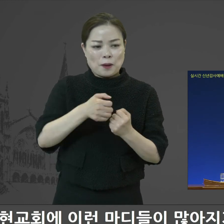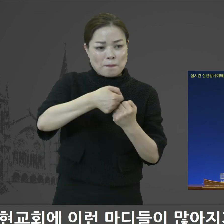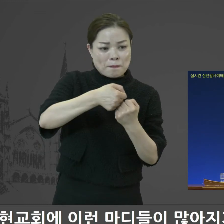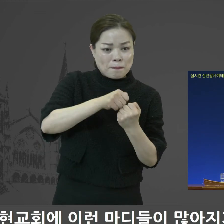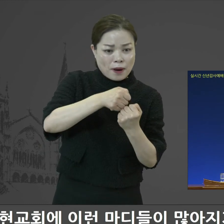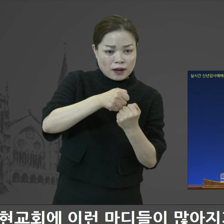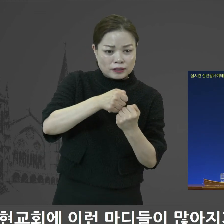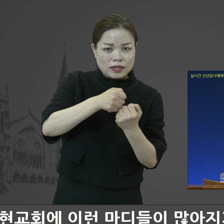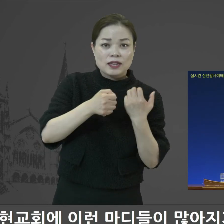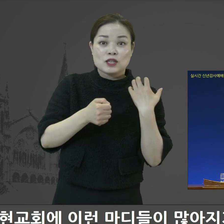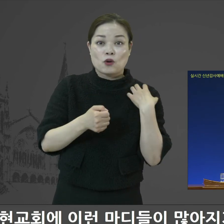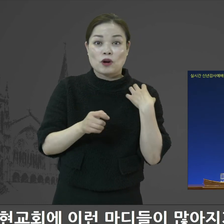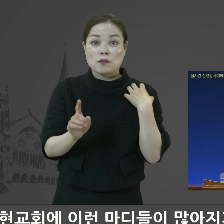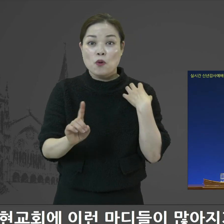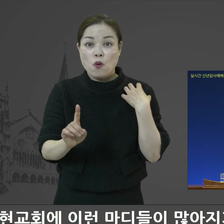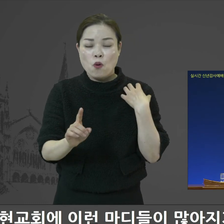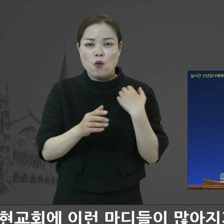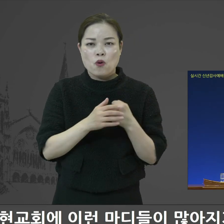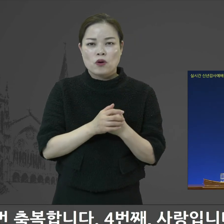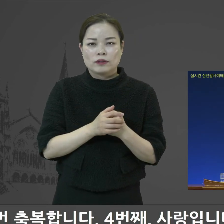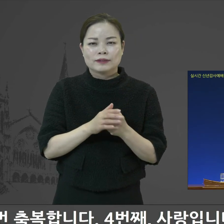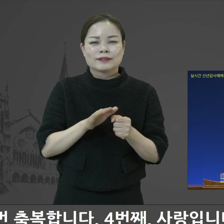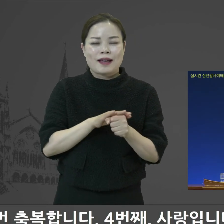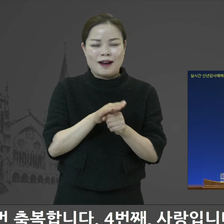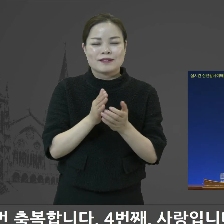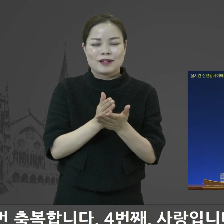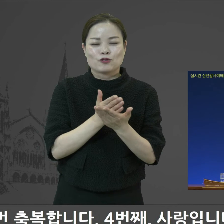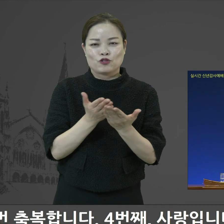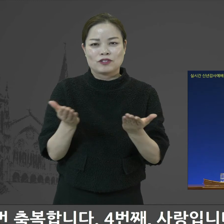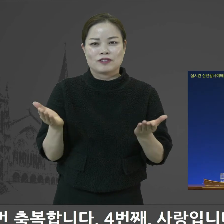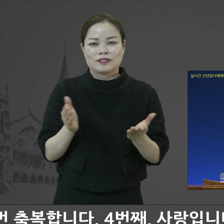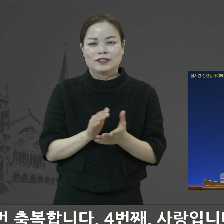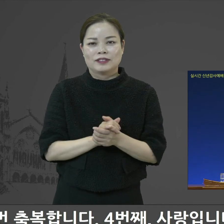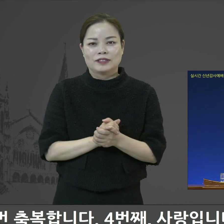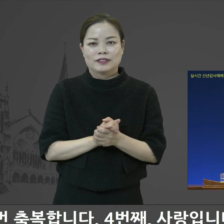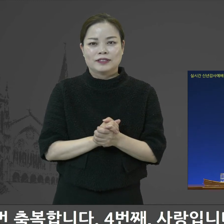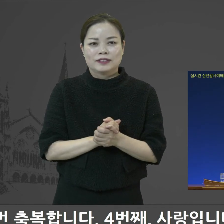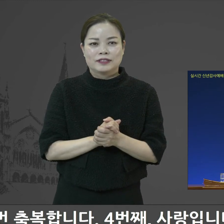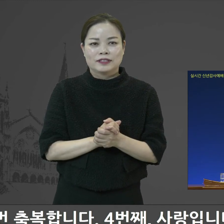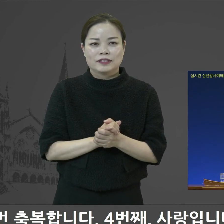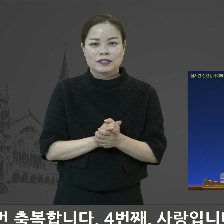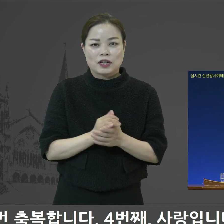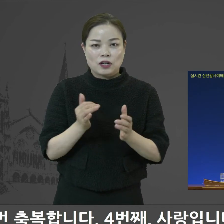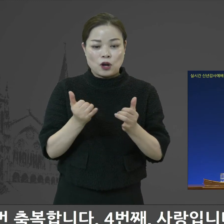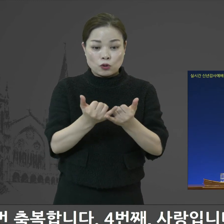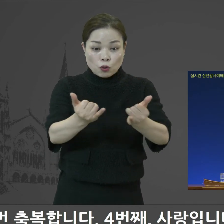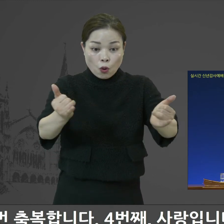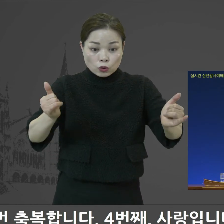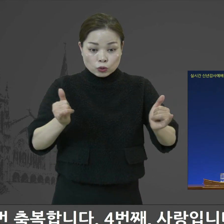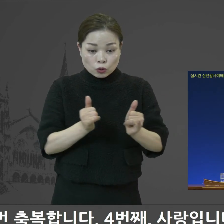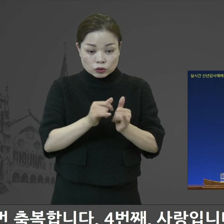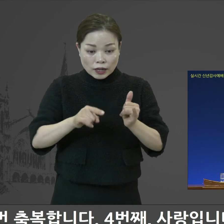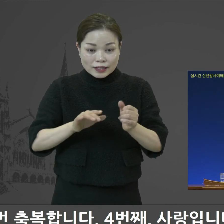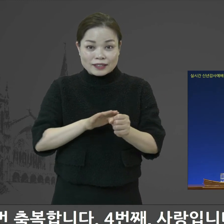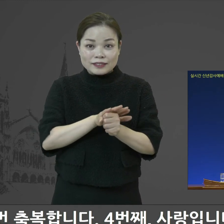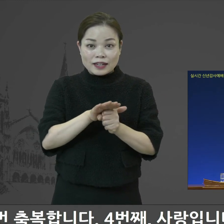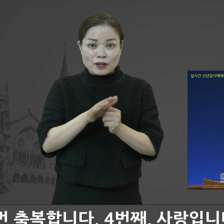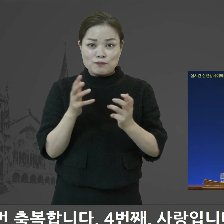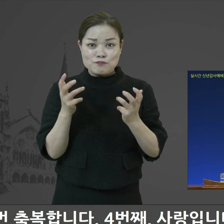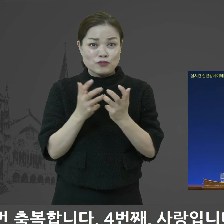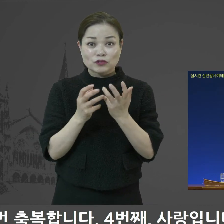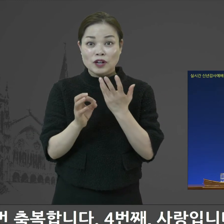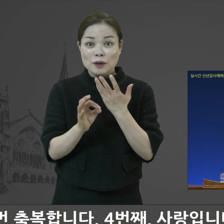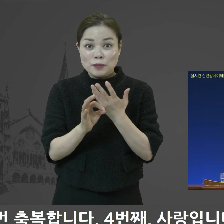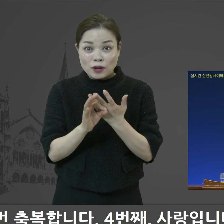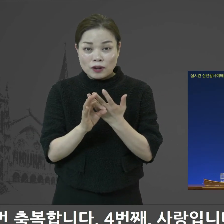마디가 해야 될 일은 사랑을 나누는 겁니다. 여러분, 공동체 안에 사랑이 있으면 오늘 본문에